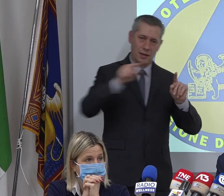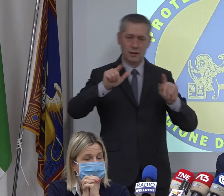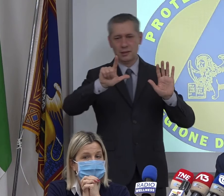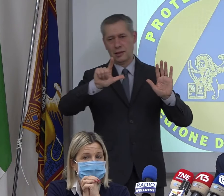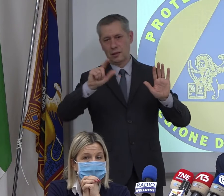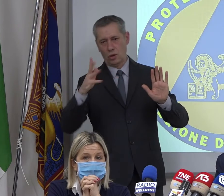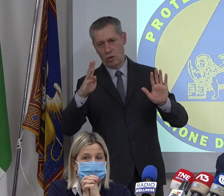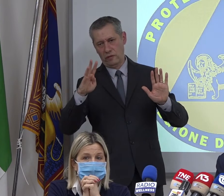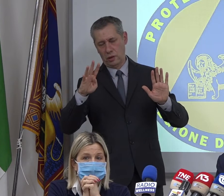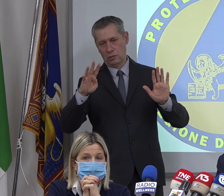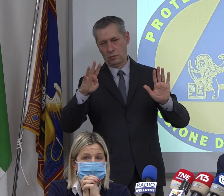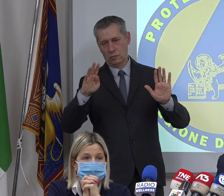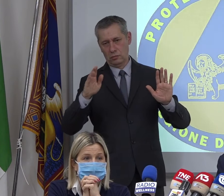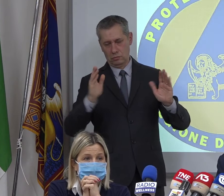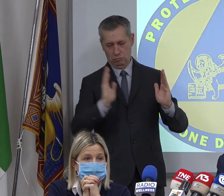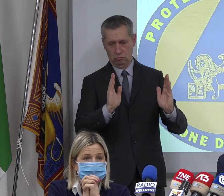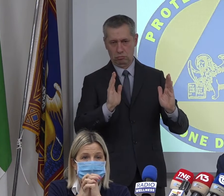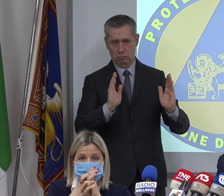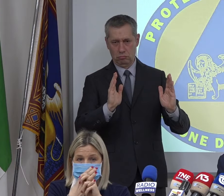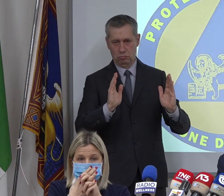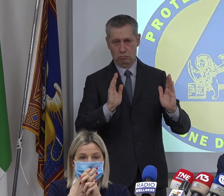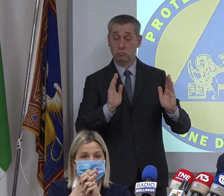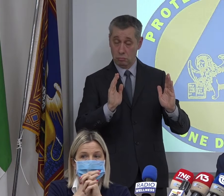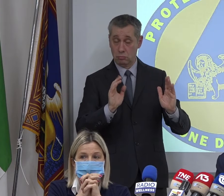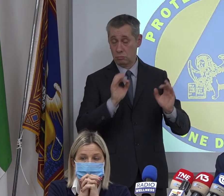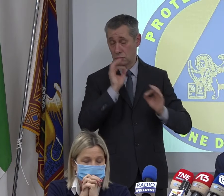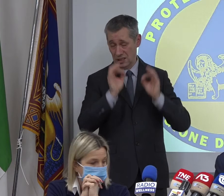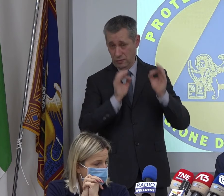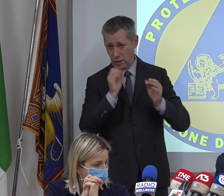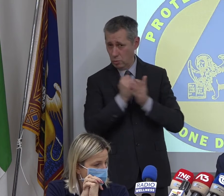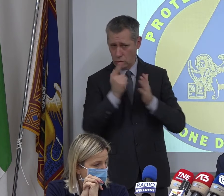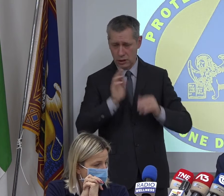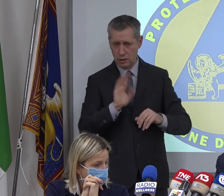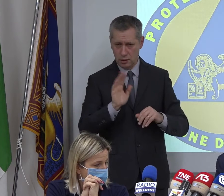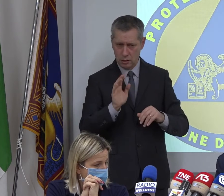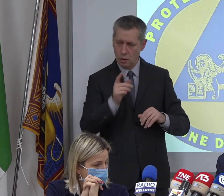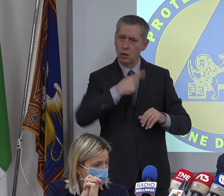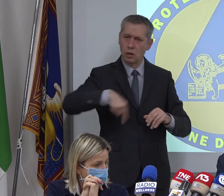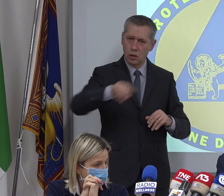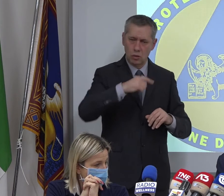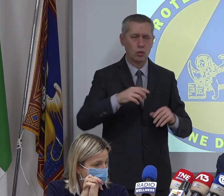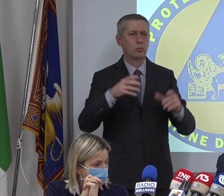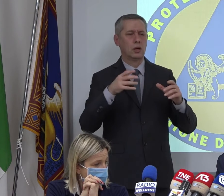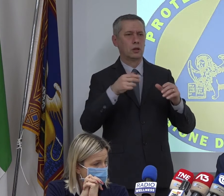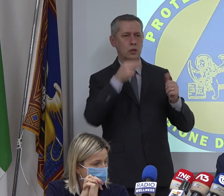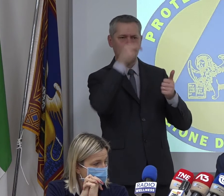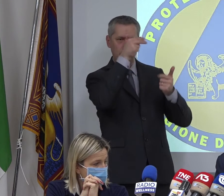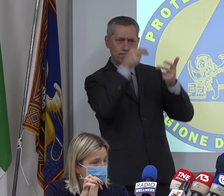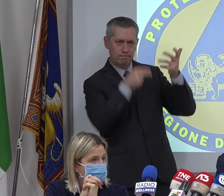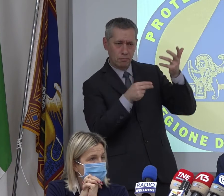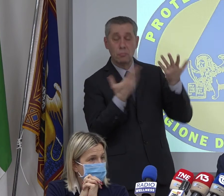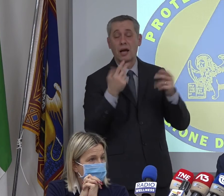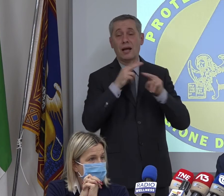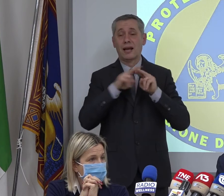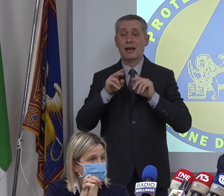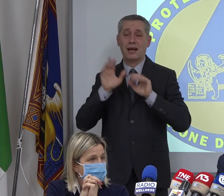Quindi questa è una voce molto rilevante, la più importante, che da noi è correttamente classificata, ma in un portale